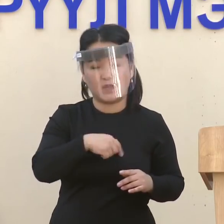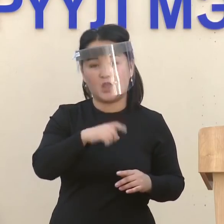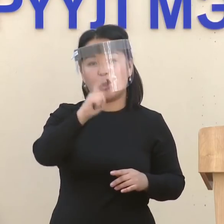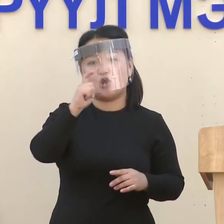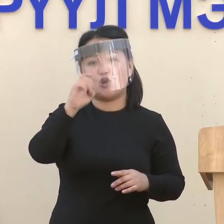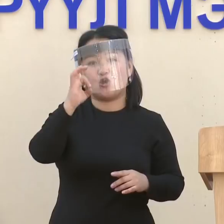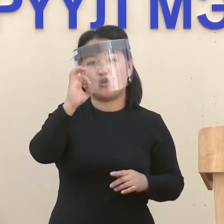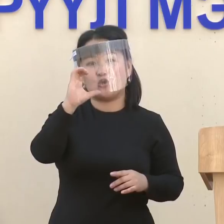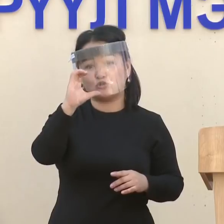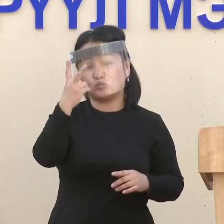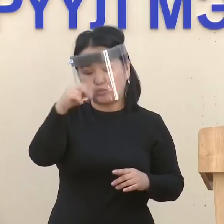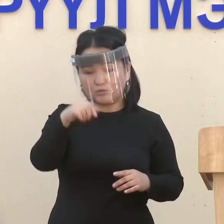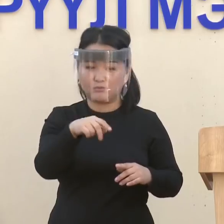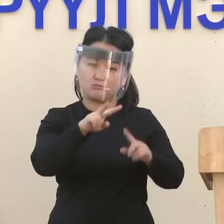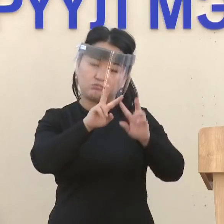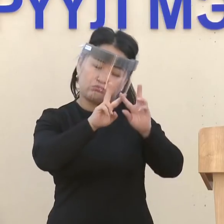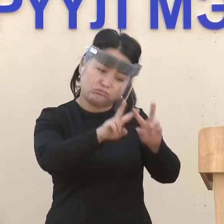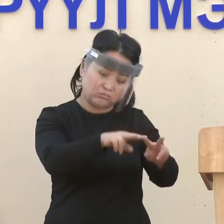үргэлжлэн хянагдж байна.